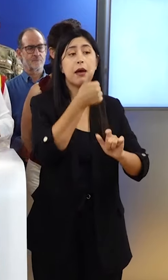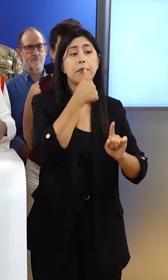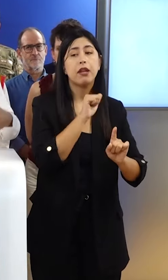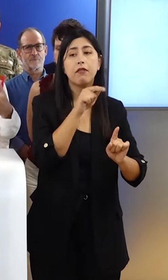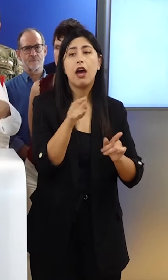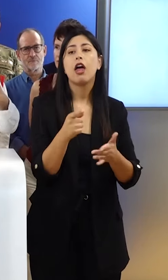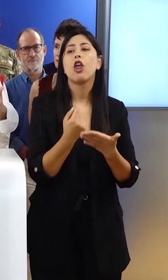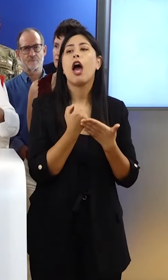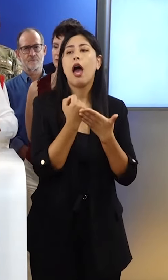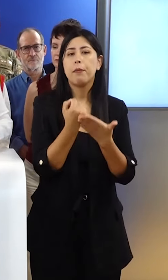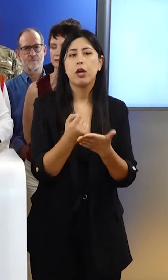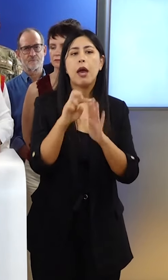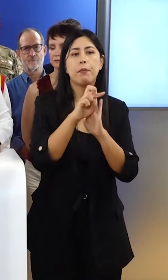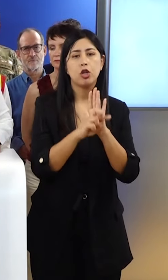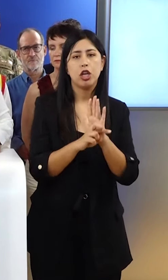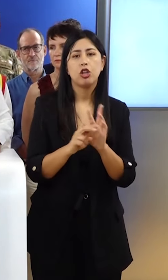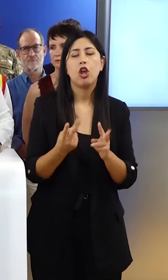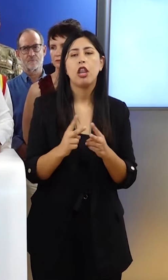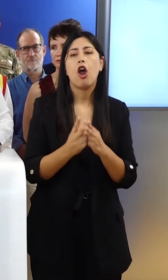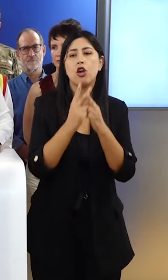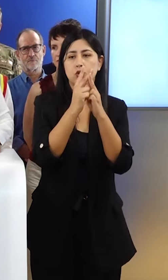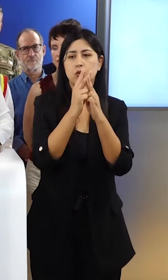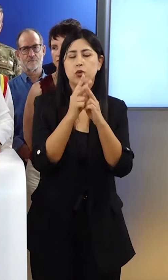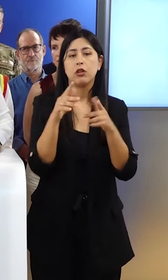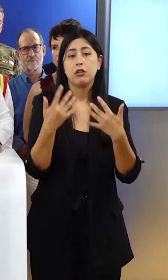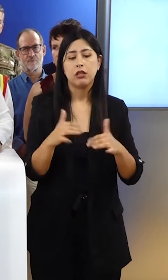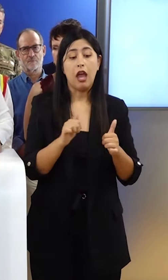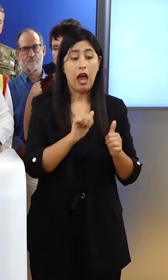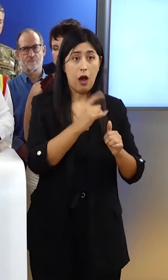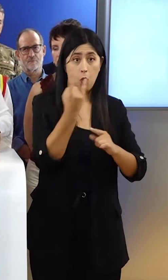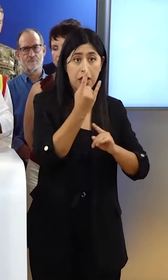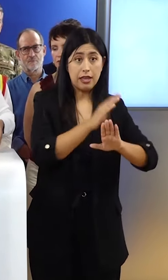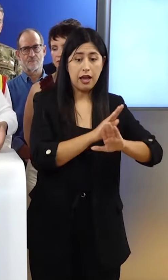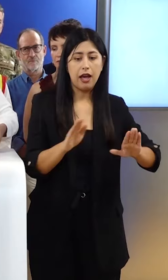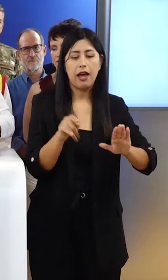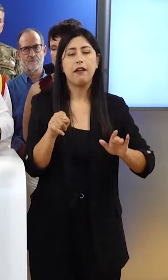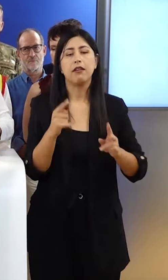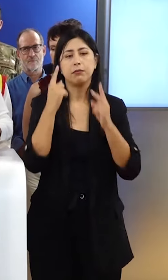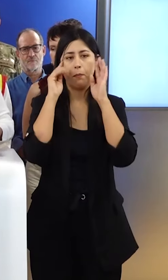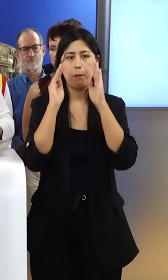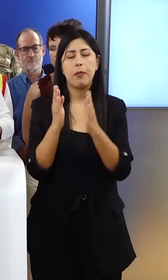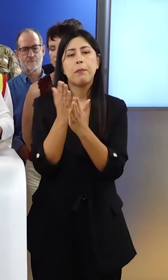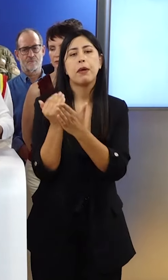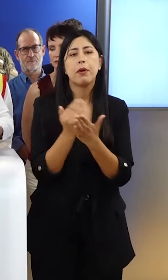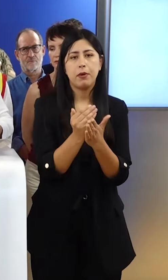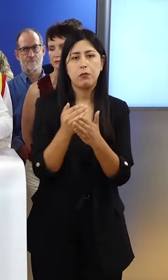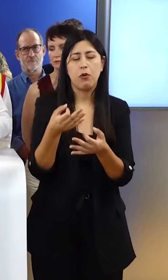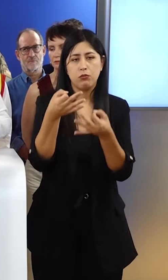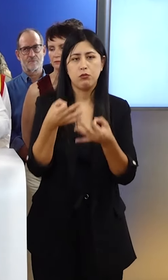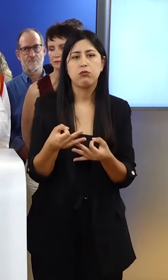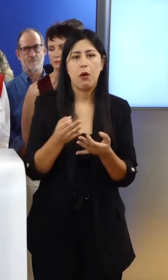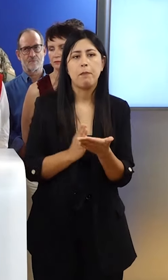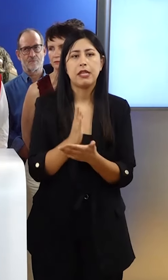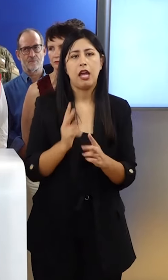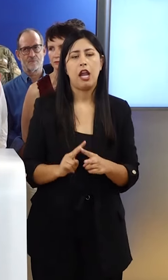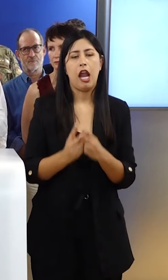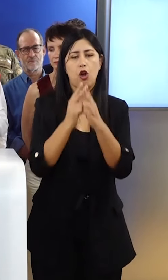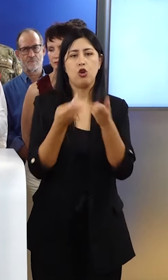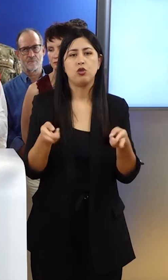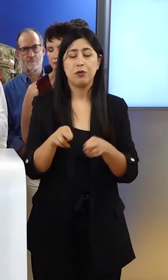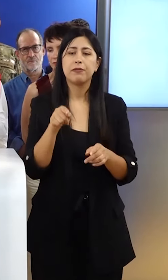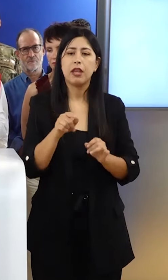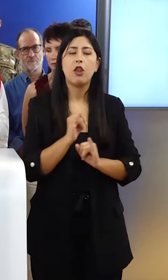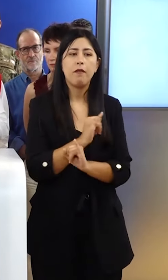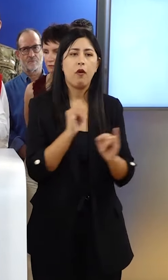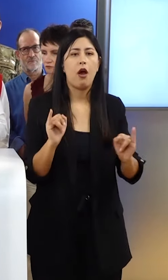reconstrucción una vez que hayamos superado eh la emergencia eh eso es lo que eh puedo comentarles en estos temas